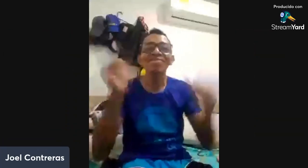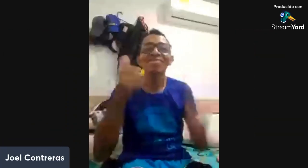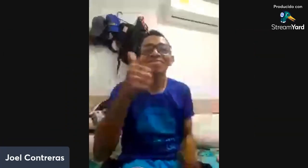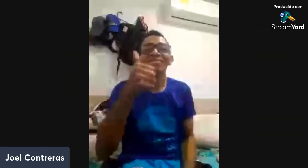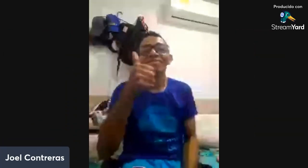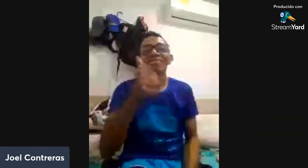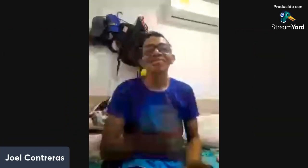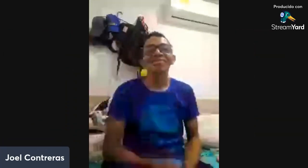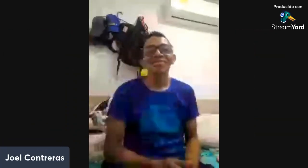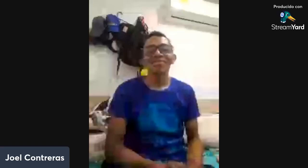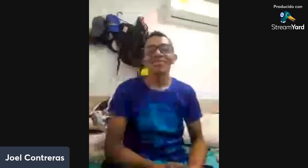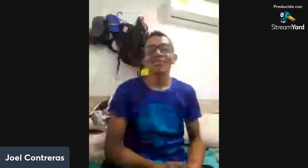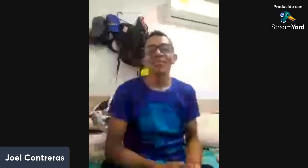lista empieza